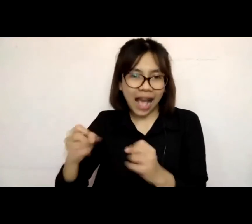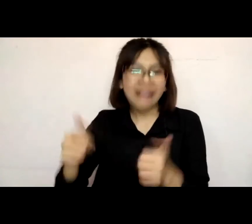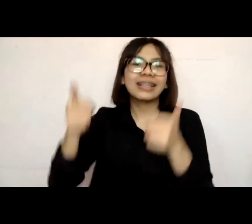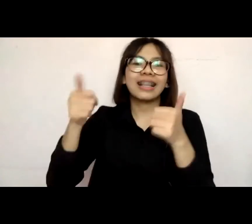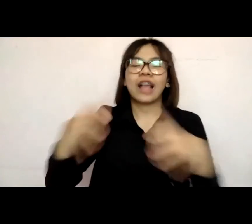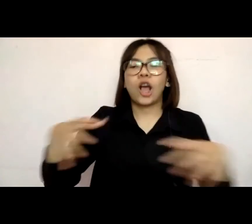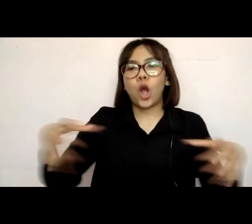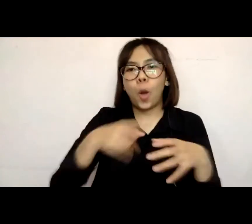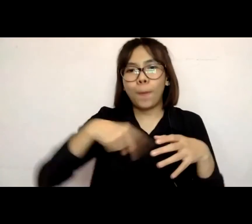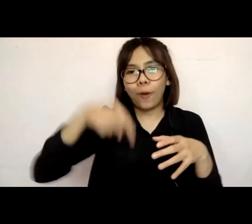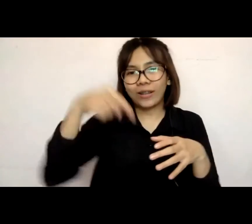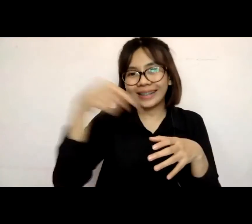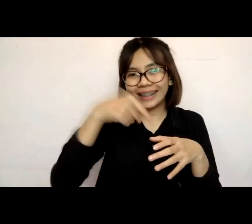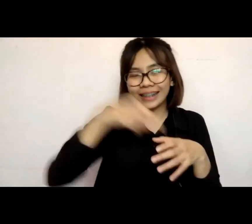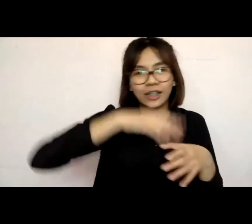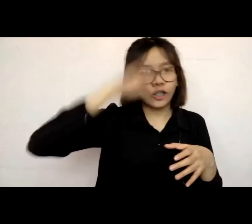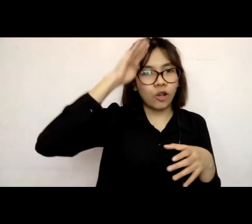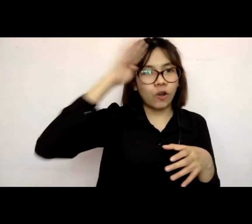Regina gimana?